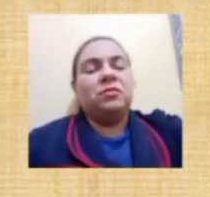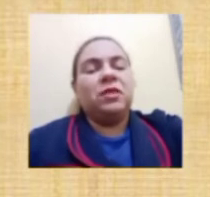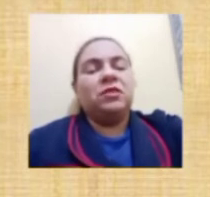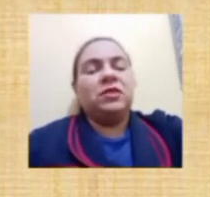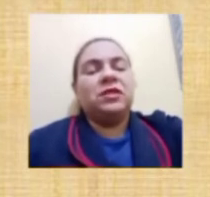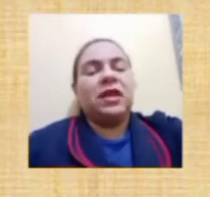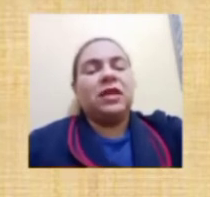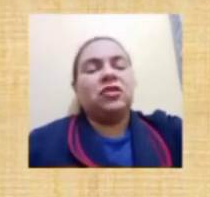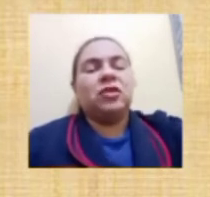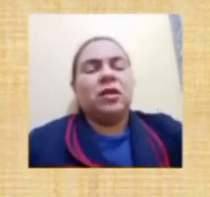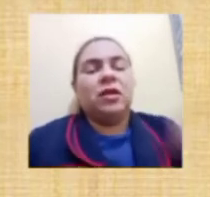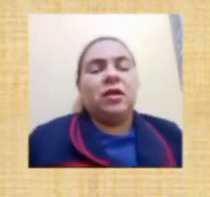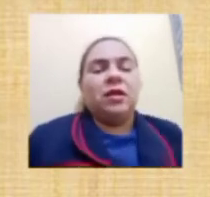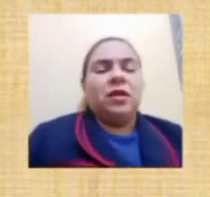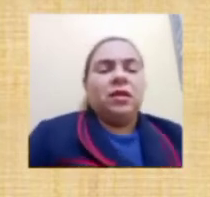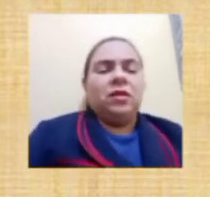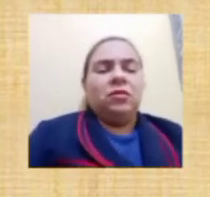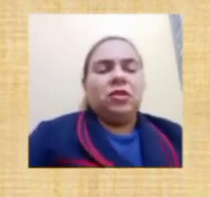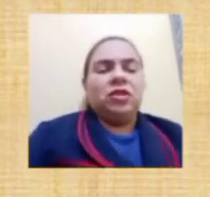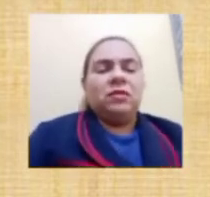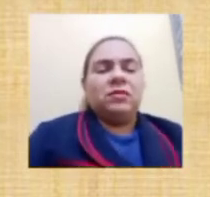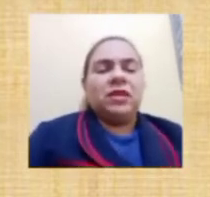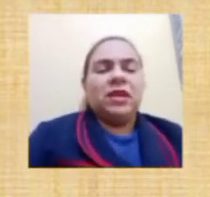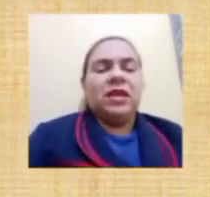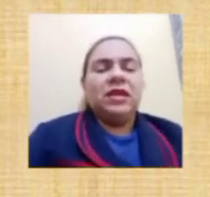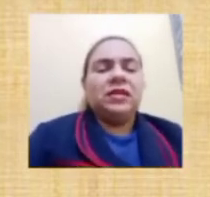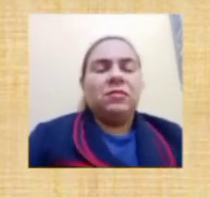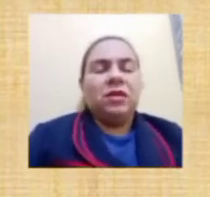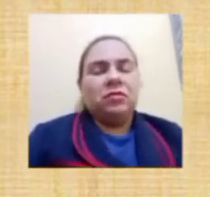de dentro do parênteses, 15,